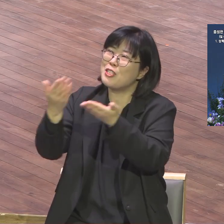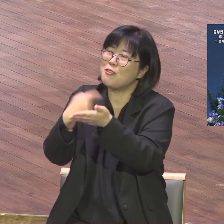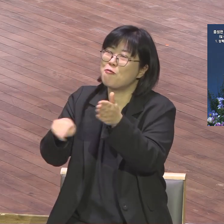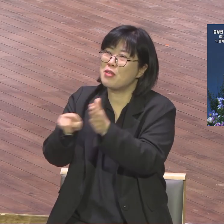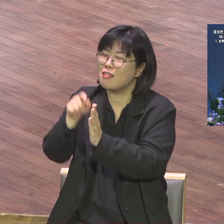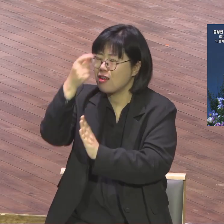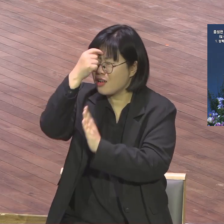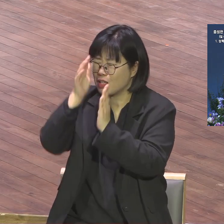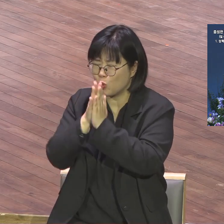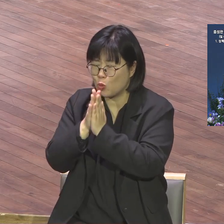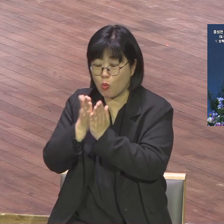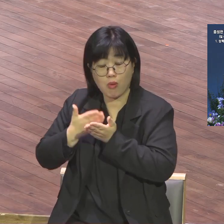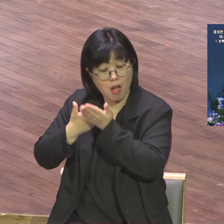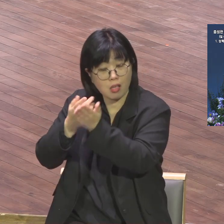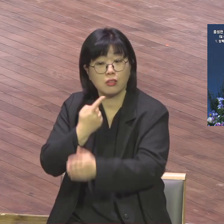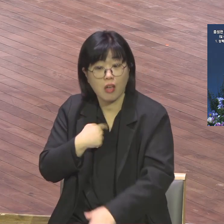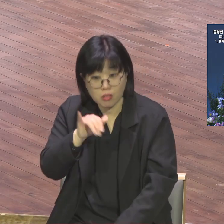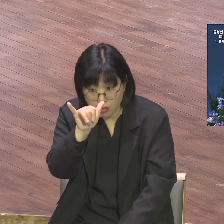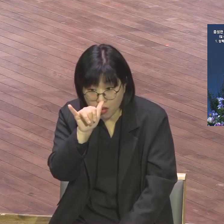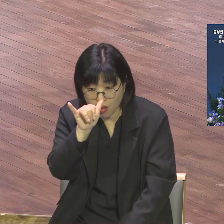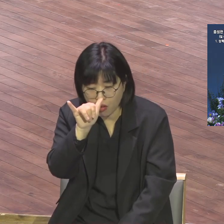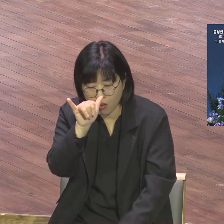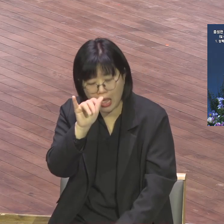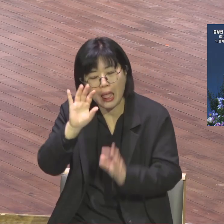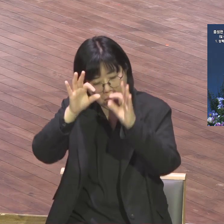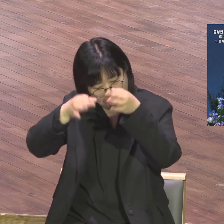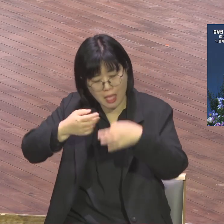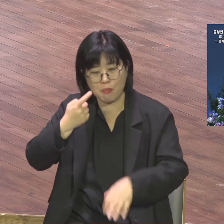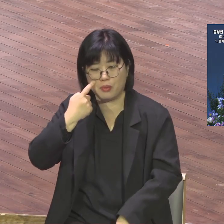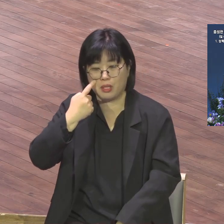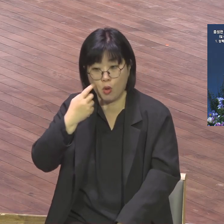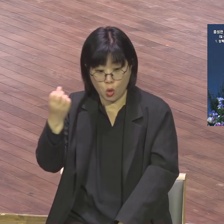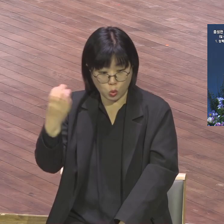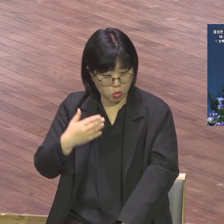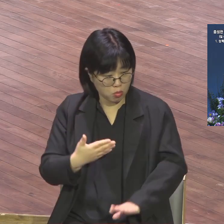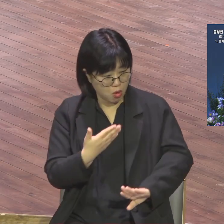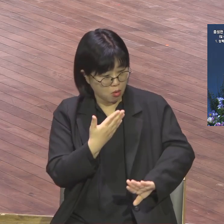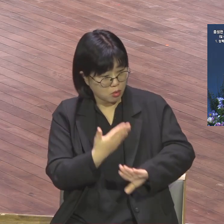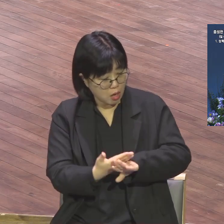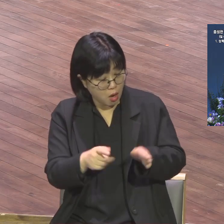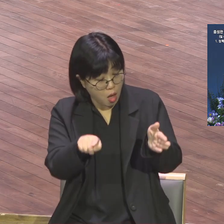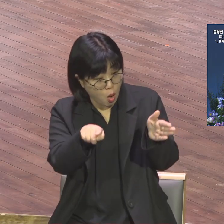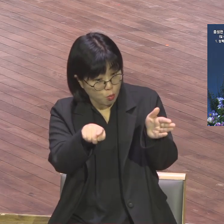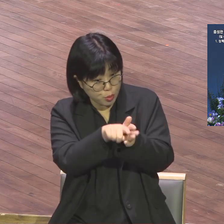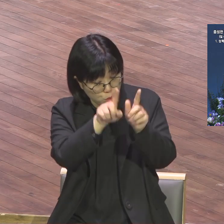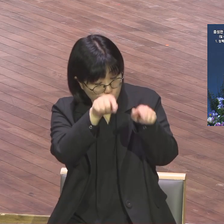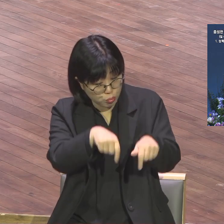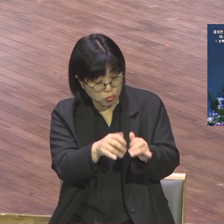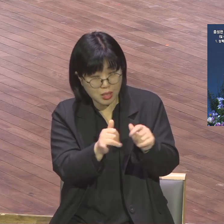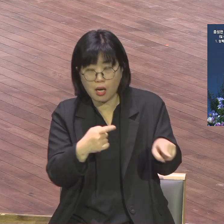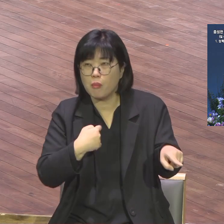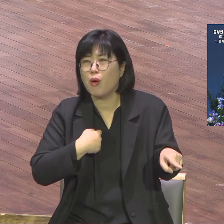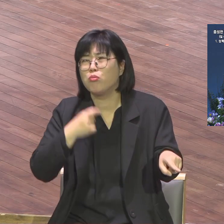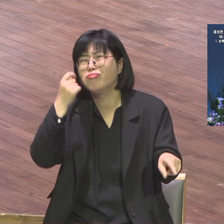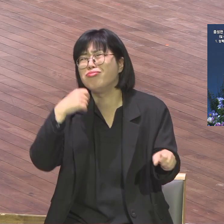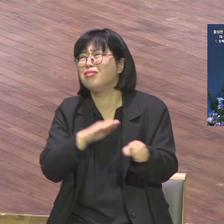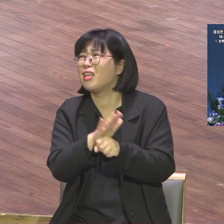불신 영혼을 죽게 돌아오도록 도전하고 있다고 하면 그 사람은 굉장히 성장한 사람이에요